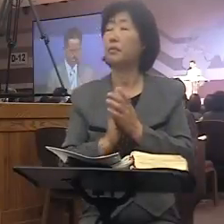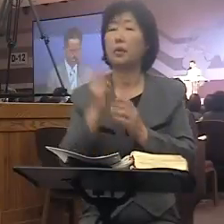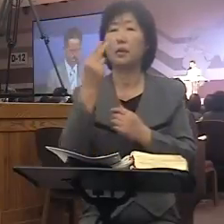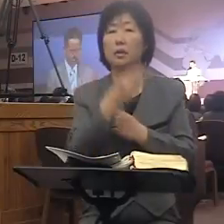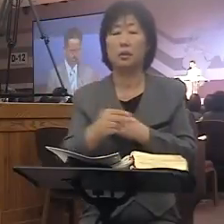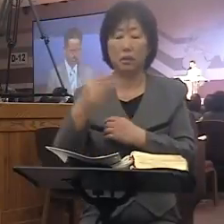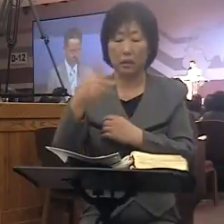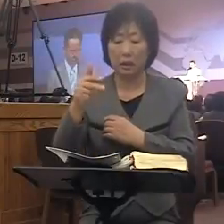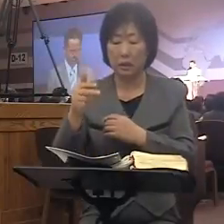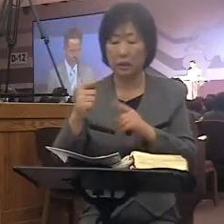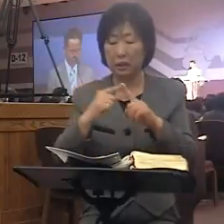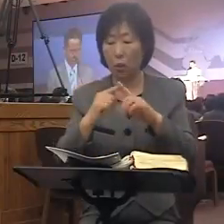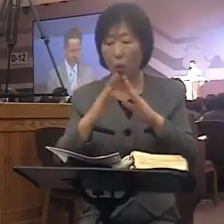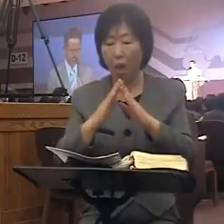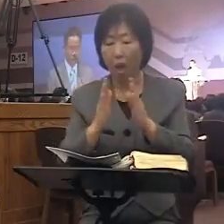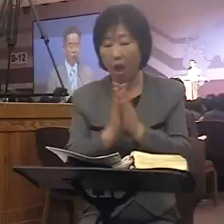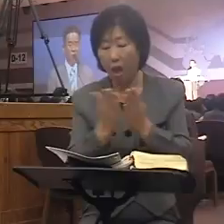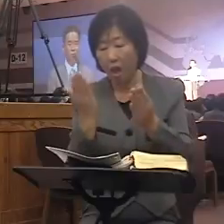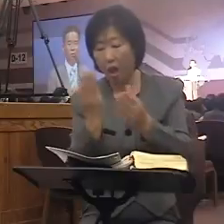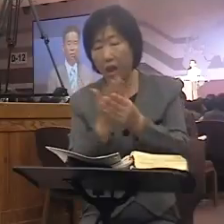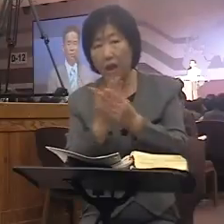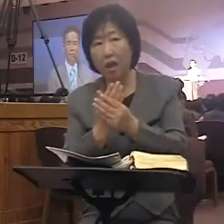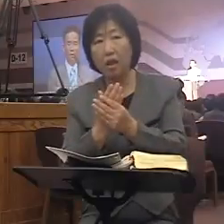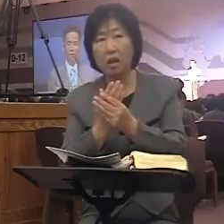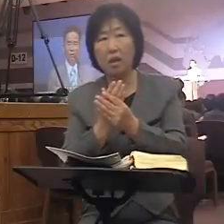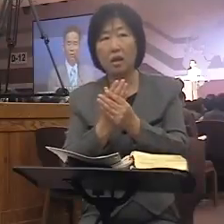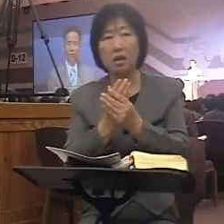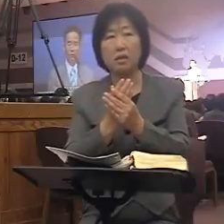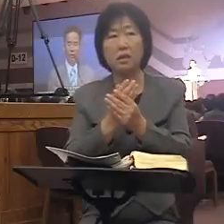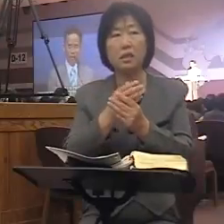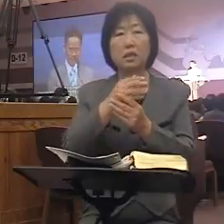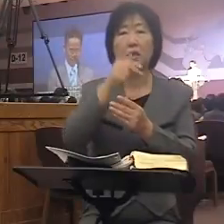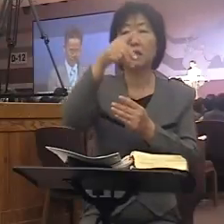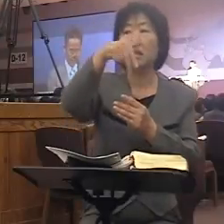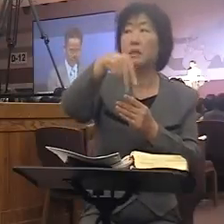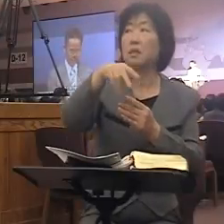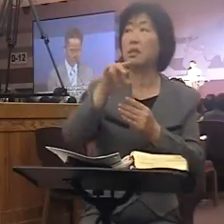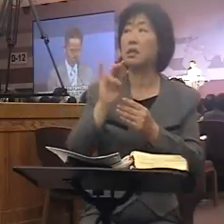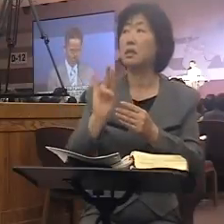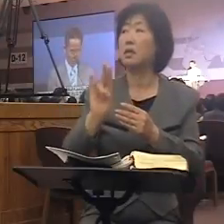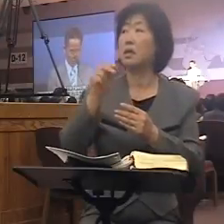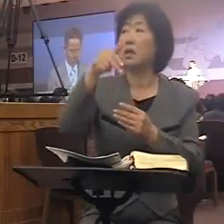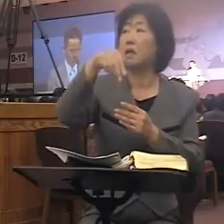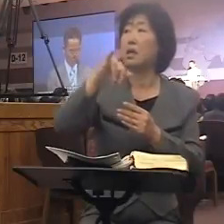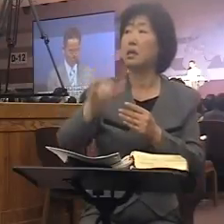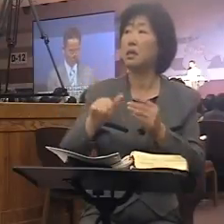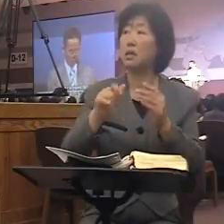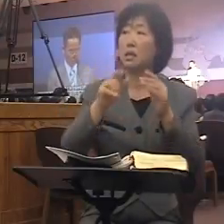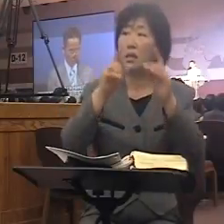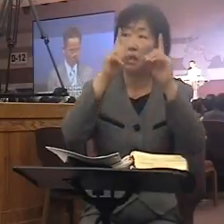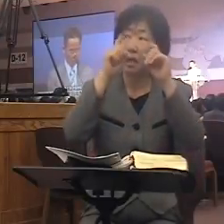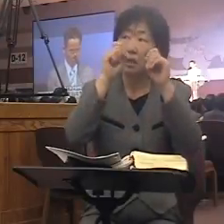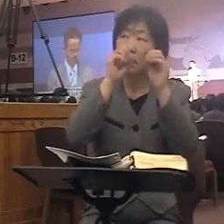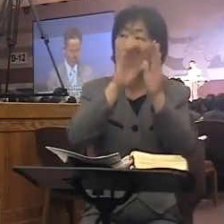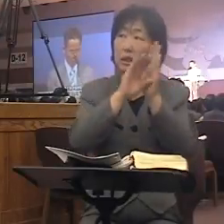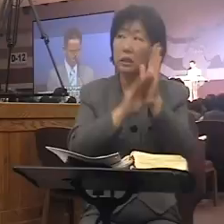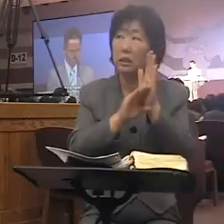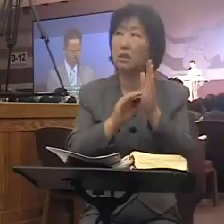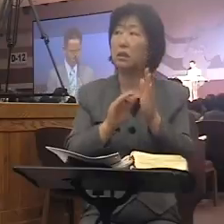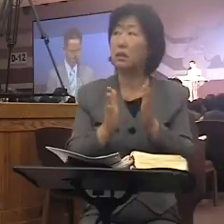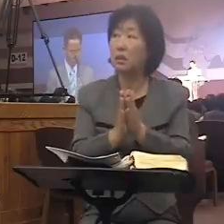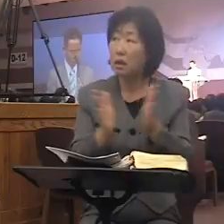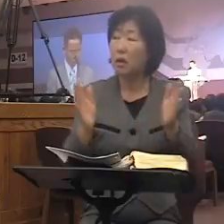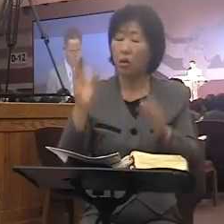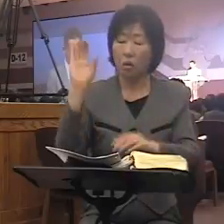2007년 교회 요람 발행을 위해서 재직 사진 촬영 오늘부터 3주간 합니다. 기억해 주시고 많이 활용해 주시기를 바라고요. 여러분